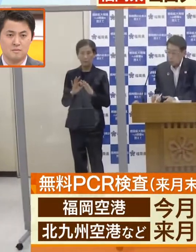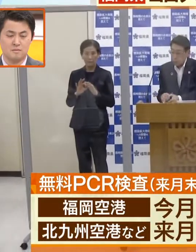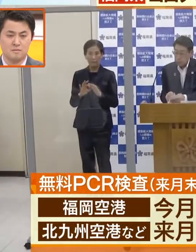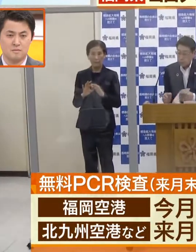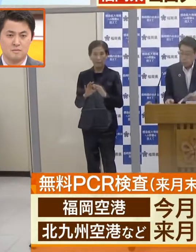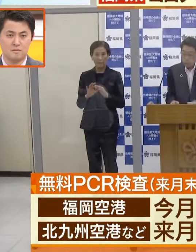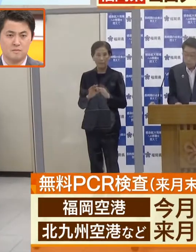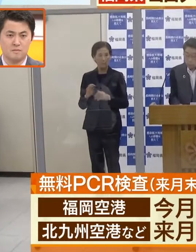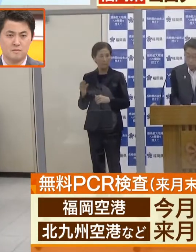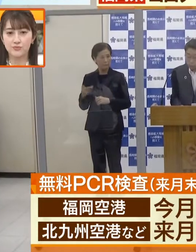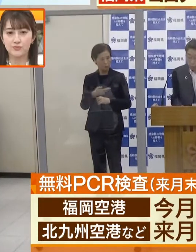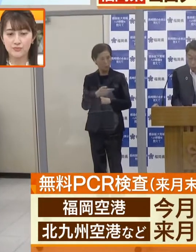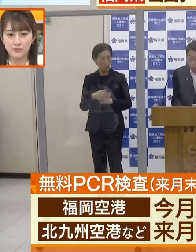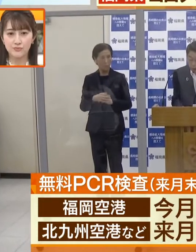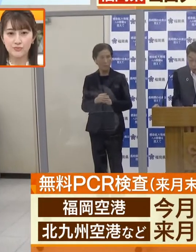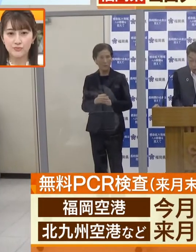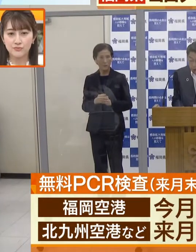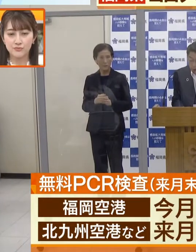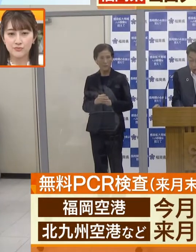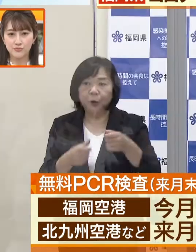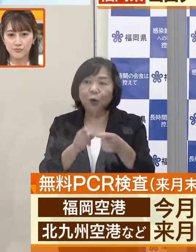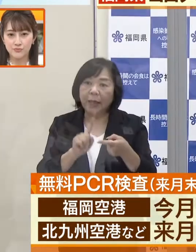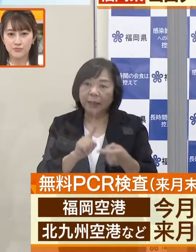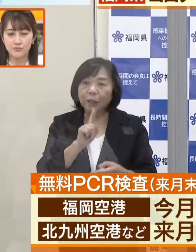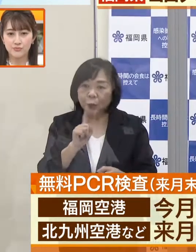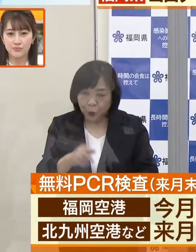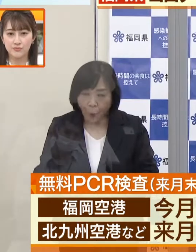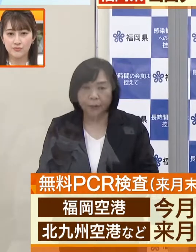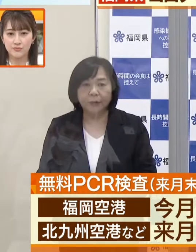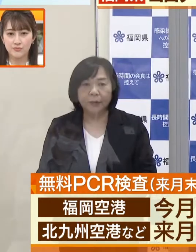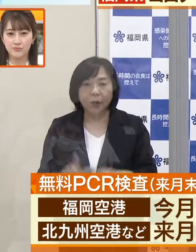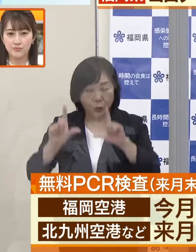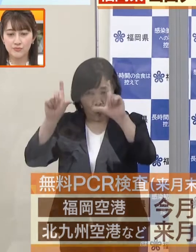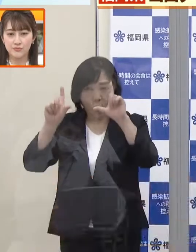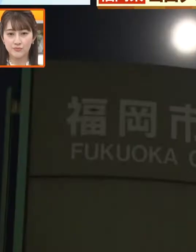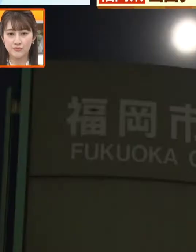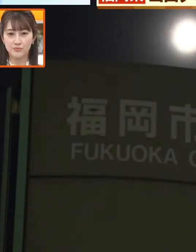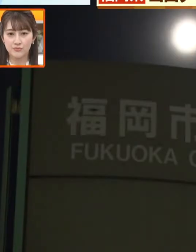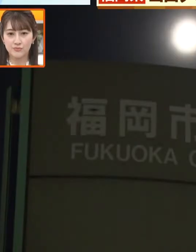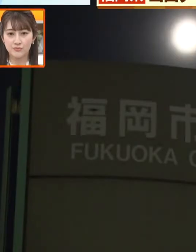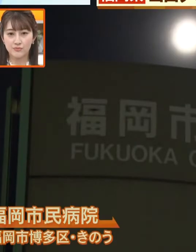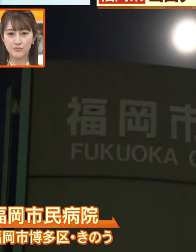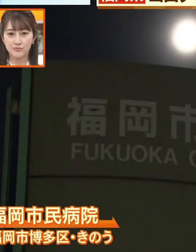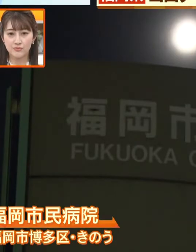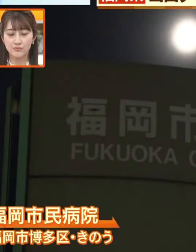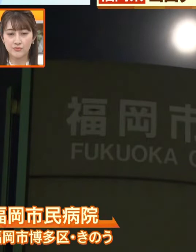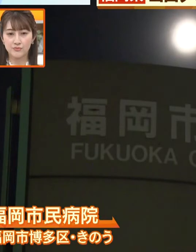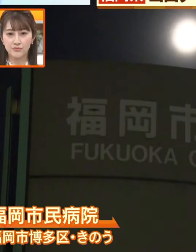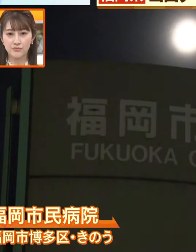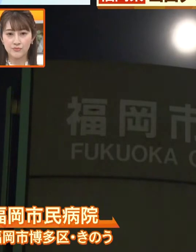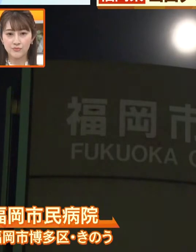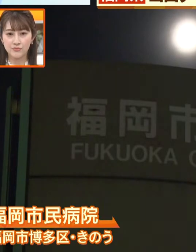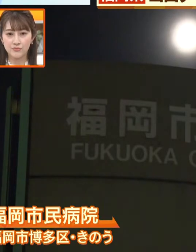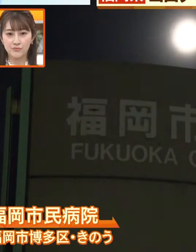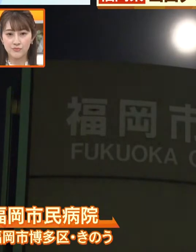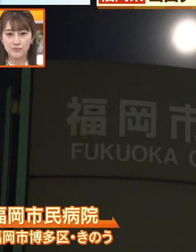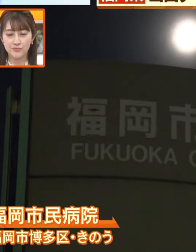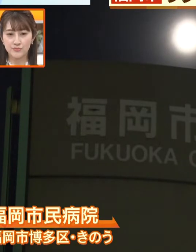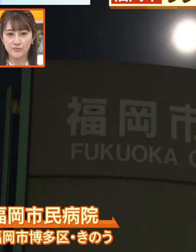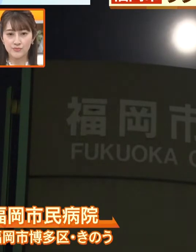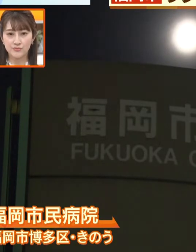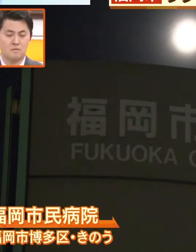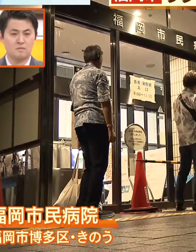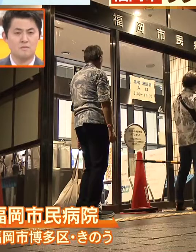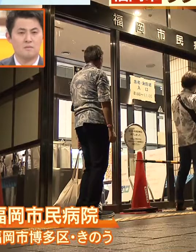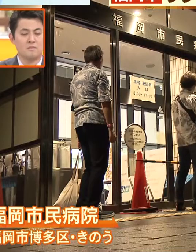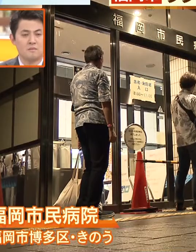始められ、8月末まで続けられる予定です。 東京、埼玉。 昨日夜10時